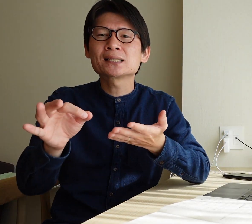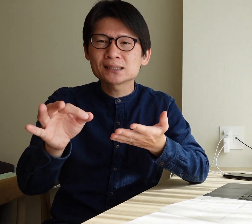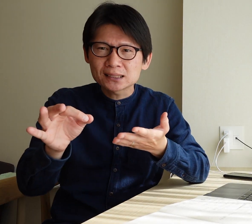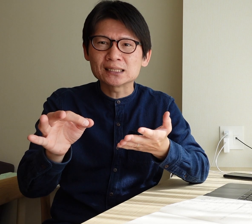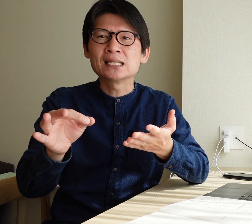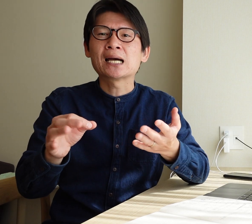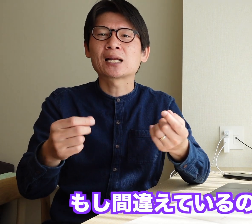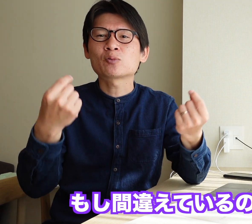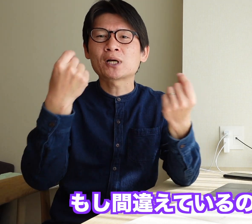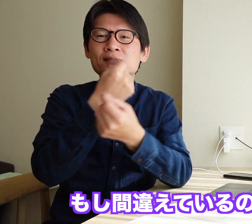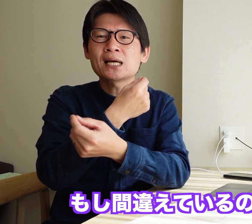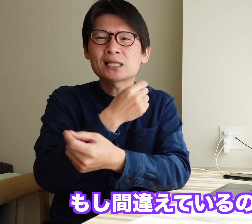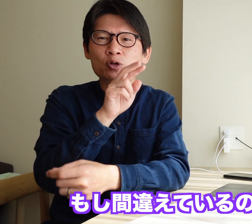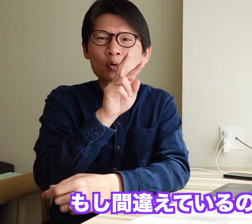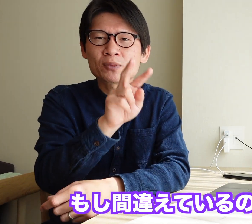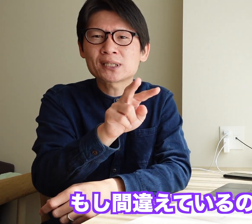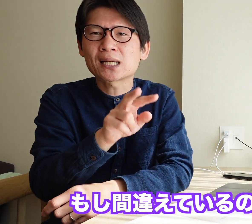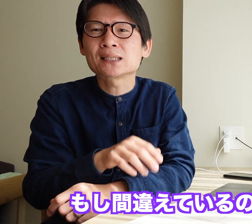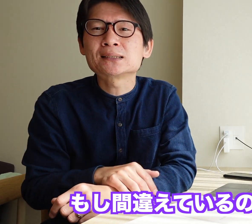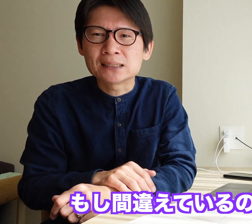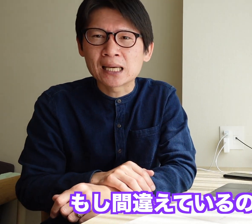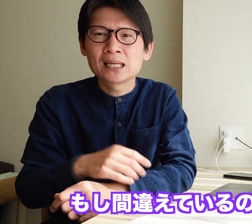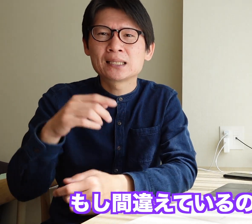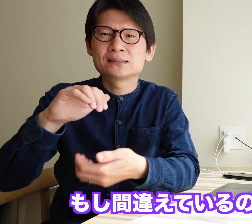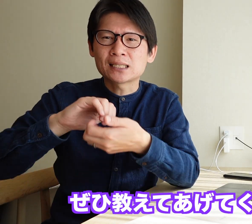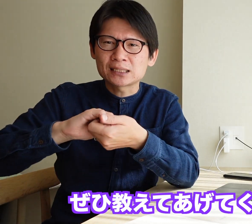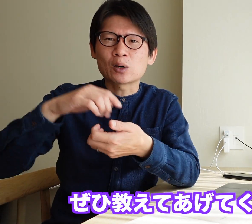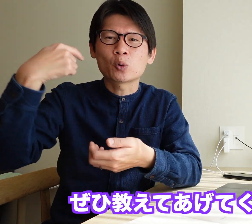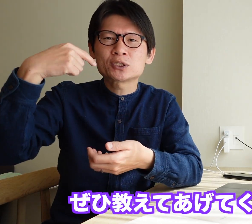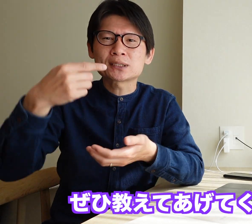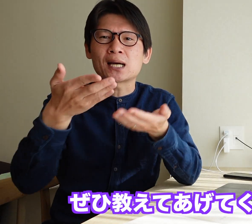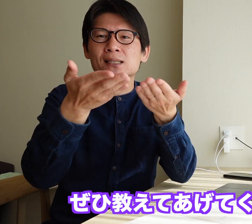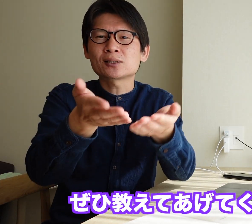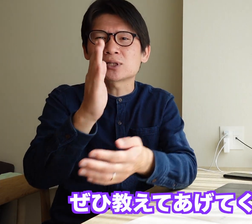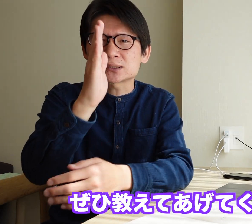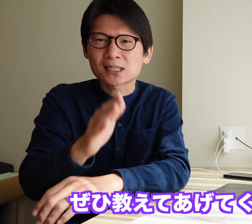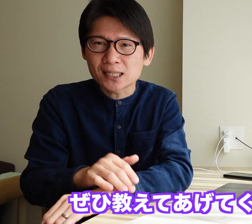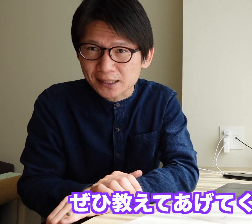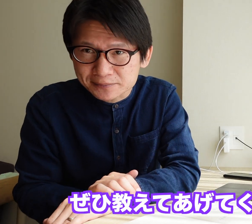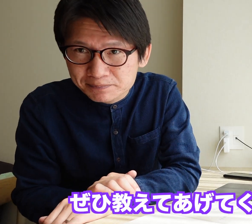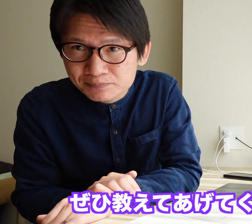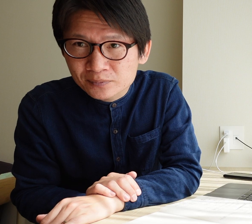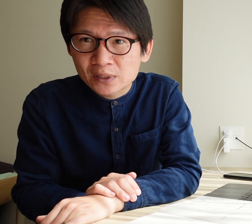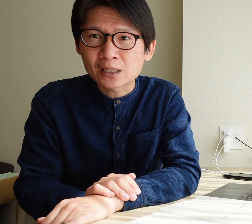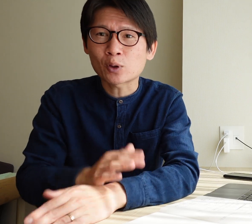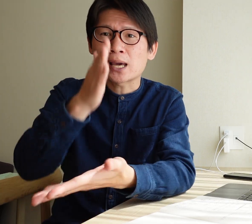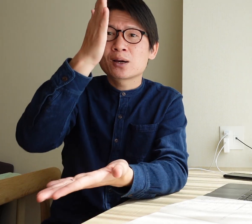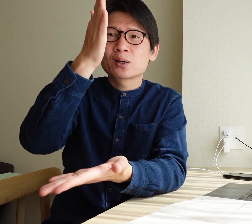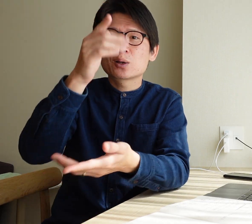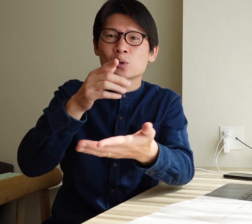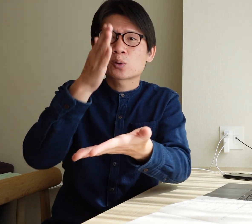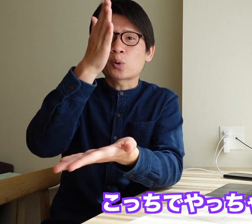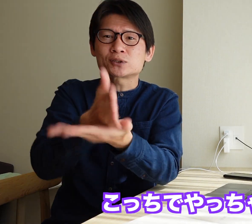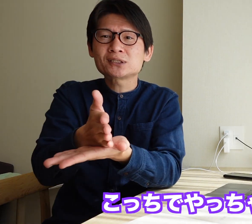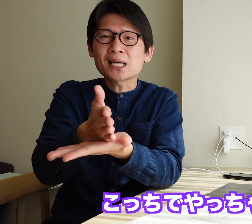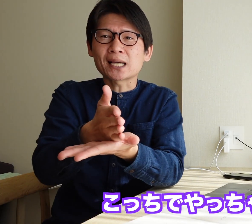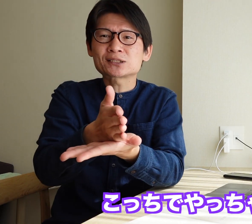に、間違えてるのを見たらいいですね。ぜひ、教えてあげてください。で、これ、こっちでやっちゃう